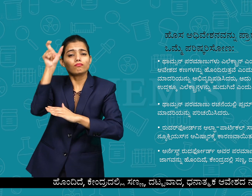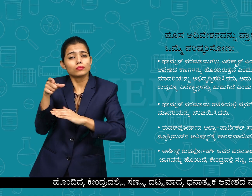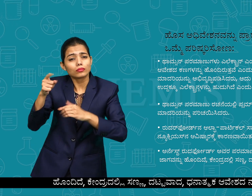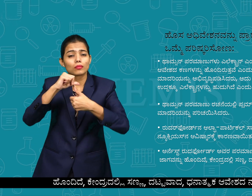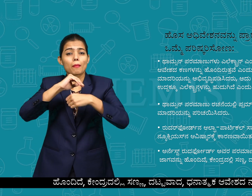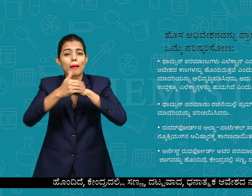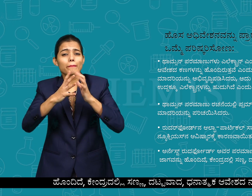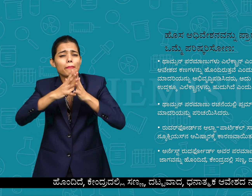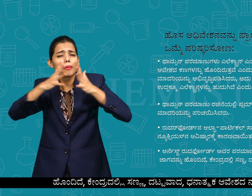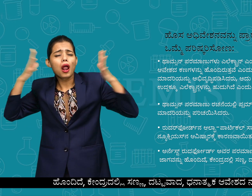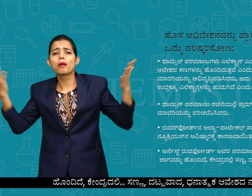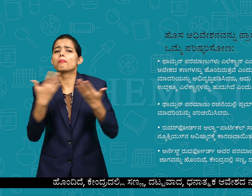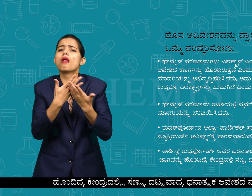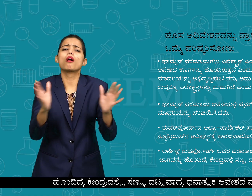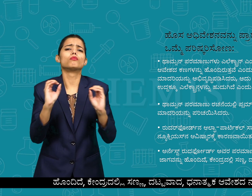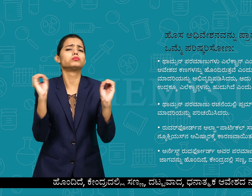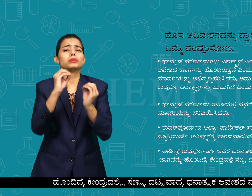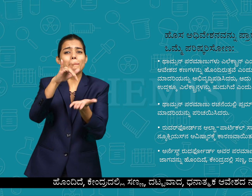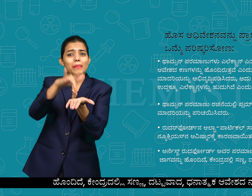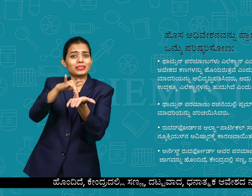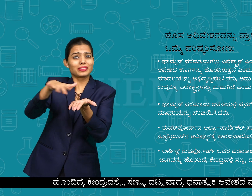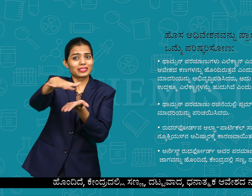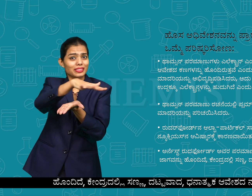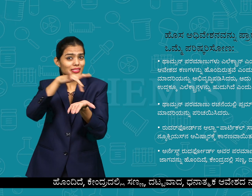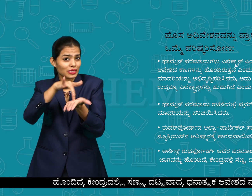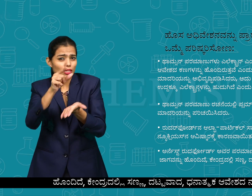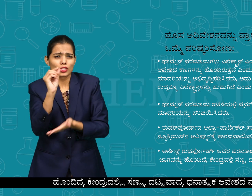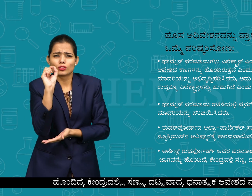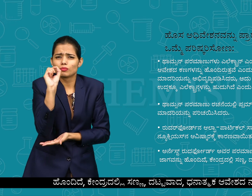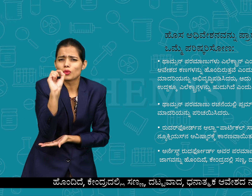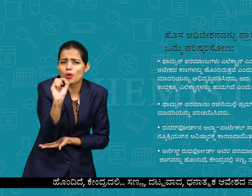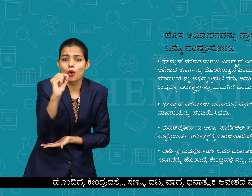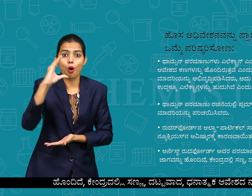ಸಣ್ಣ ದಟ್ಟವಾದ ಧನಾತ್ಮಕ ಆವೇಶದ ನ್ಯೂಕ್ಲಿಯಸ್ ಇದೆ.